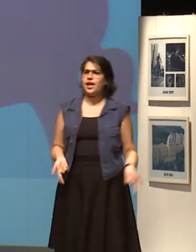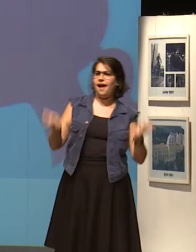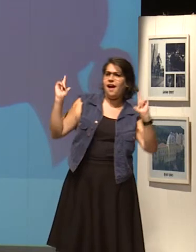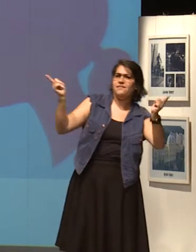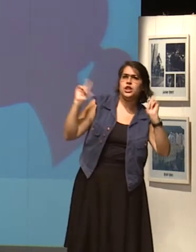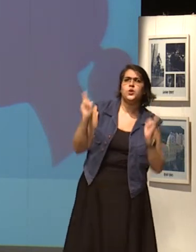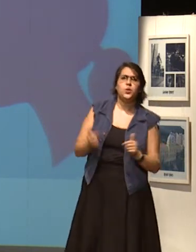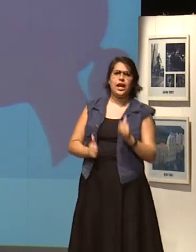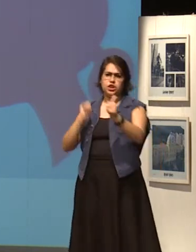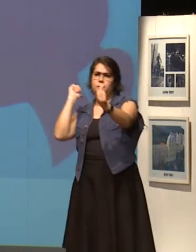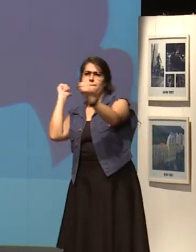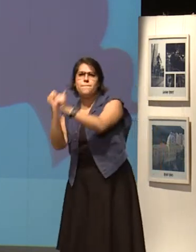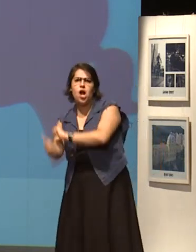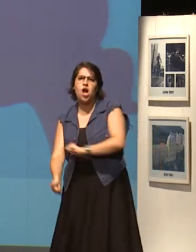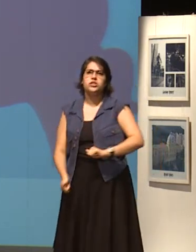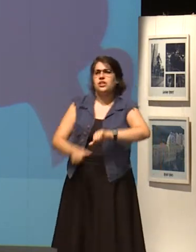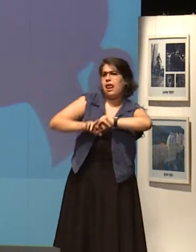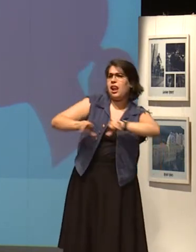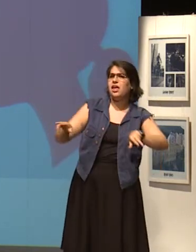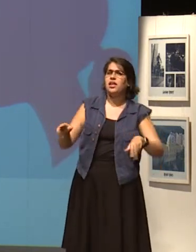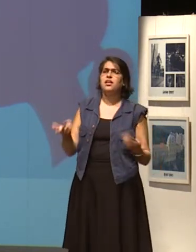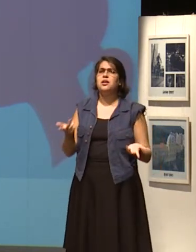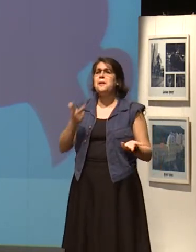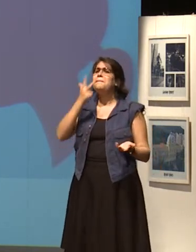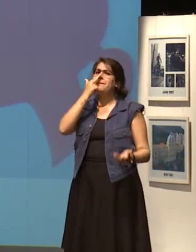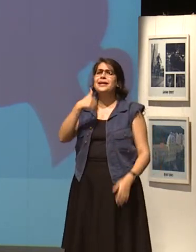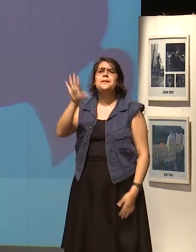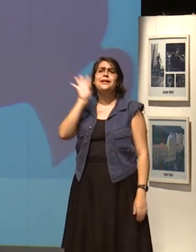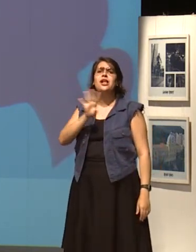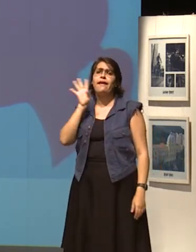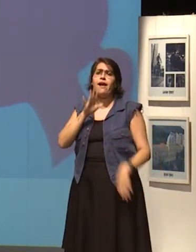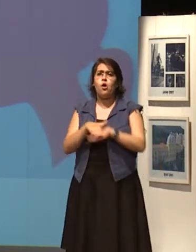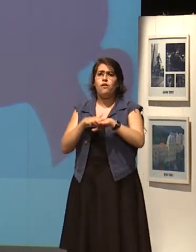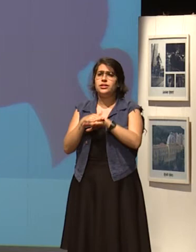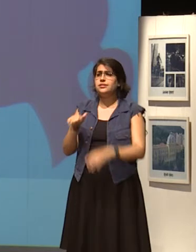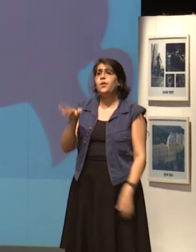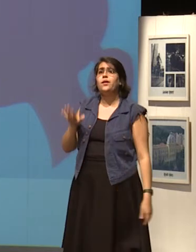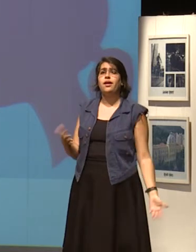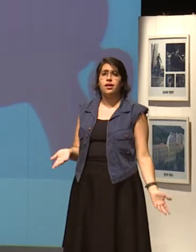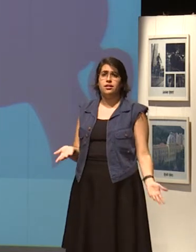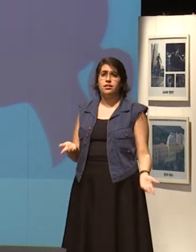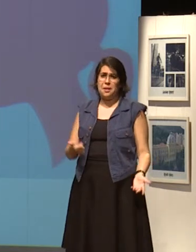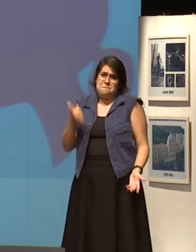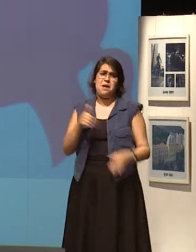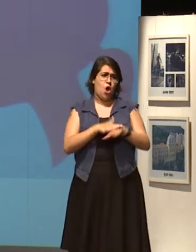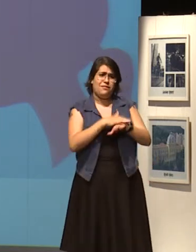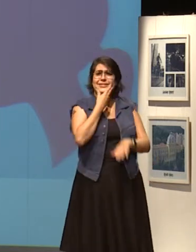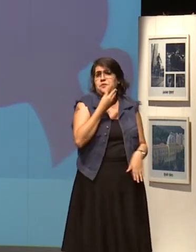e homem, viagem, aventura, diversão, esporte, lazer. Nossa, é muito melhor a conversa do